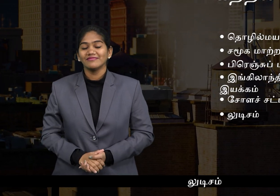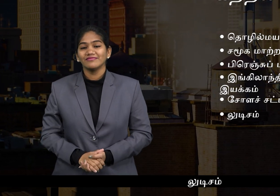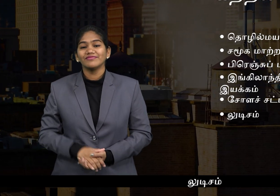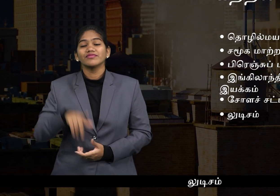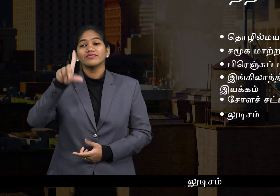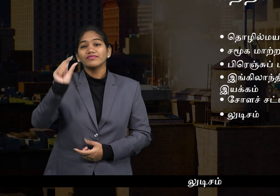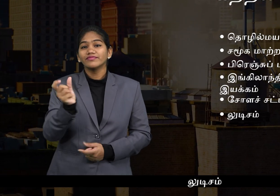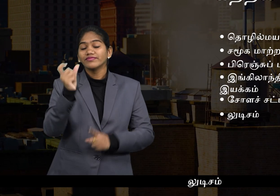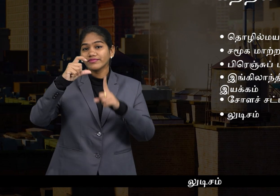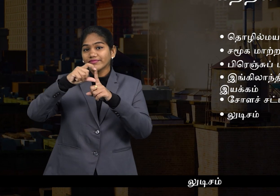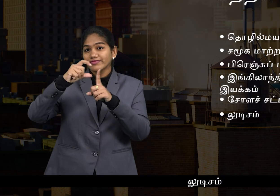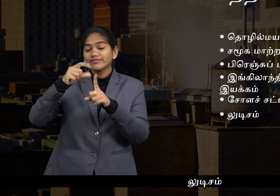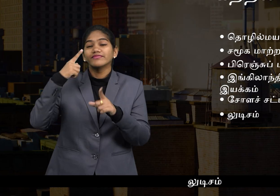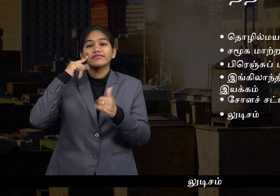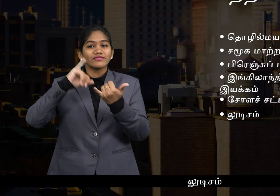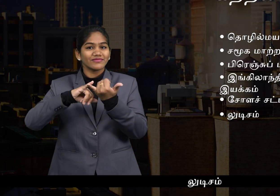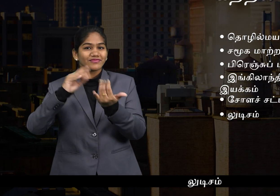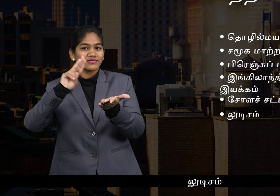லுடிசம்.